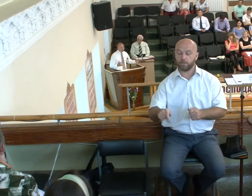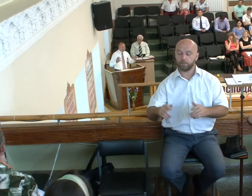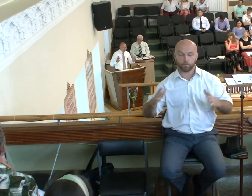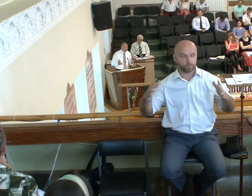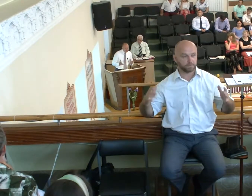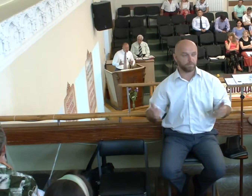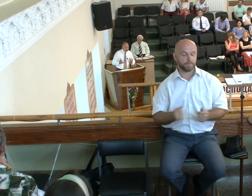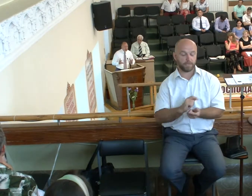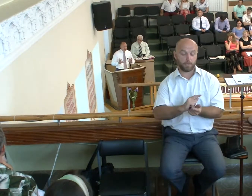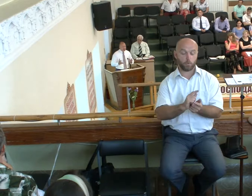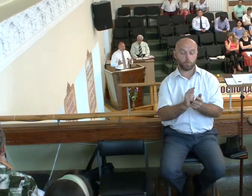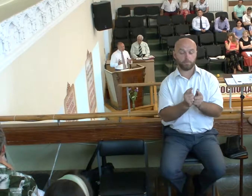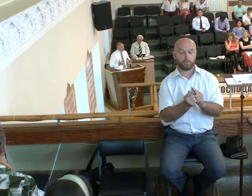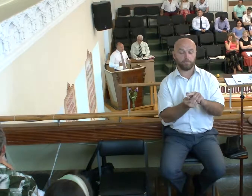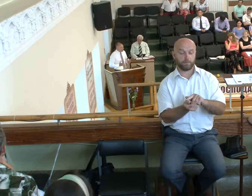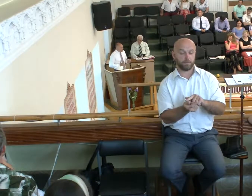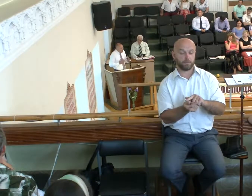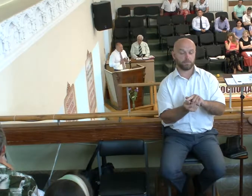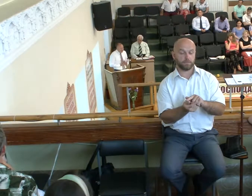Он превратился...